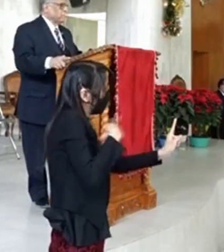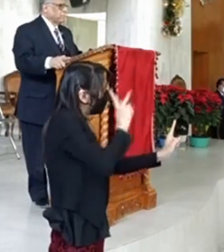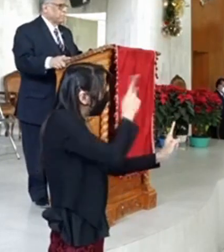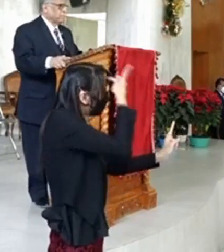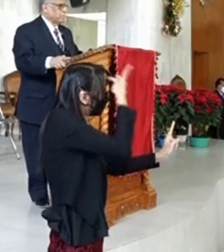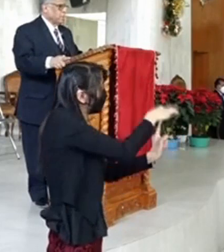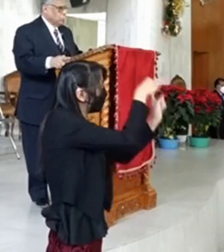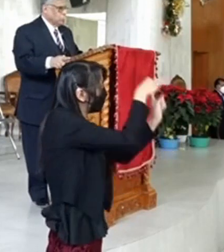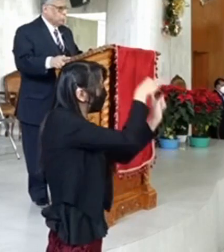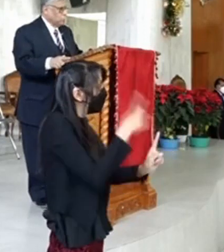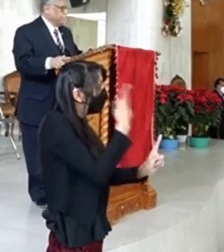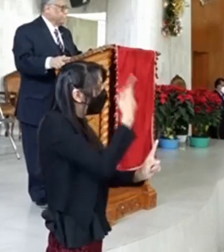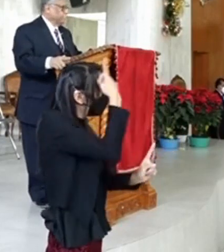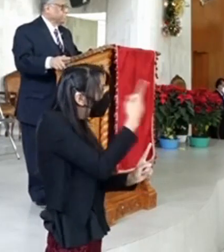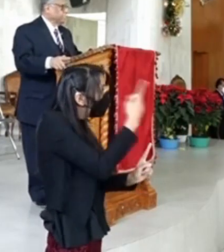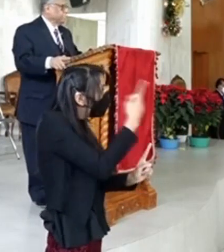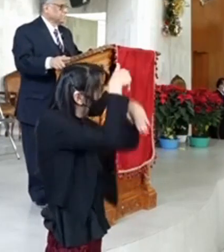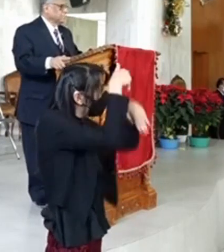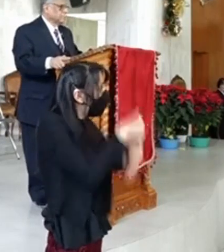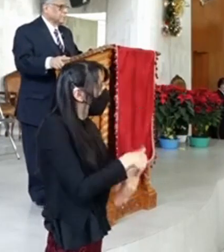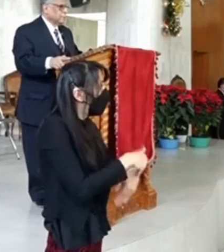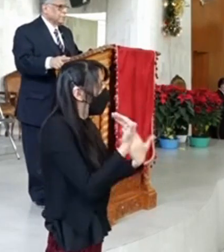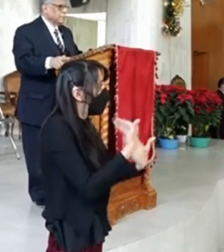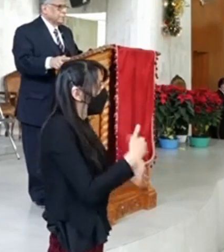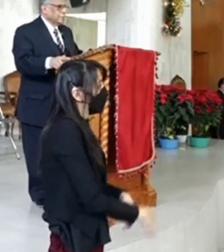Nace en un mesón.